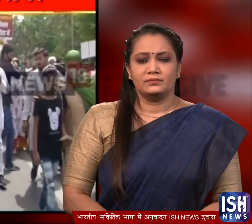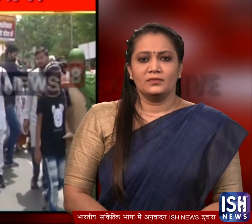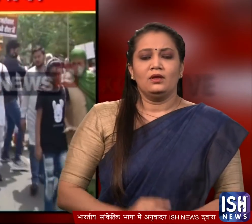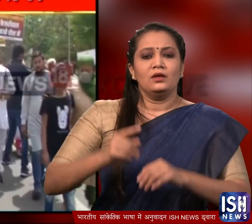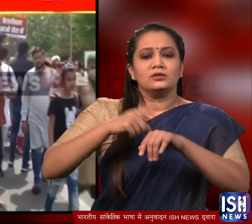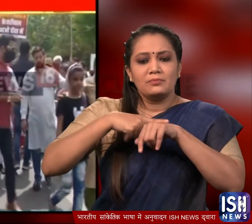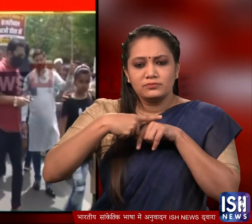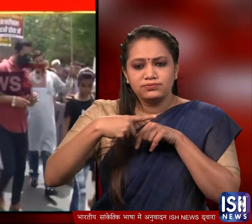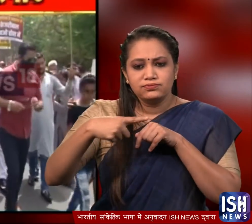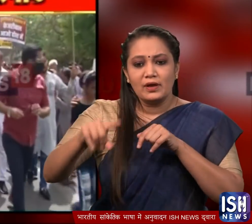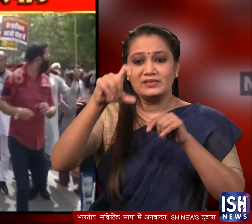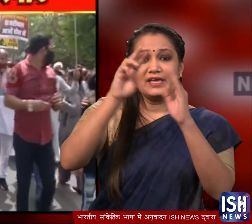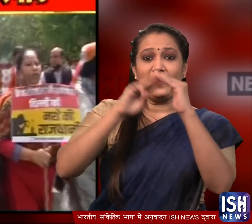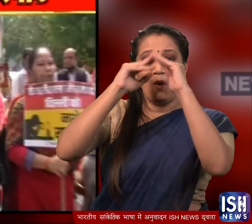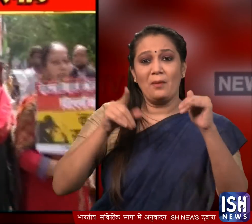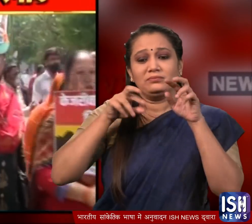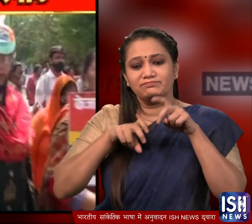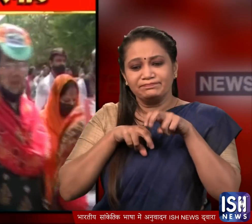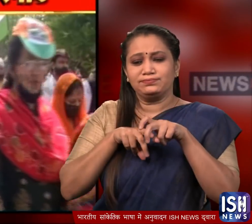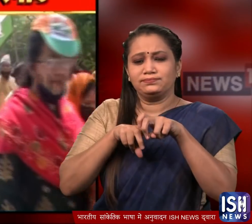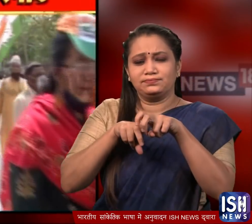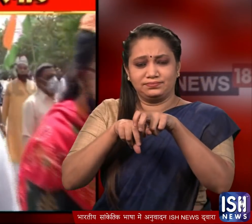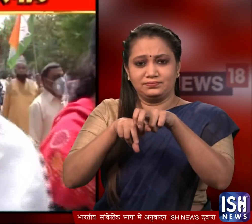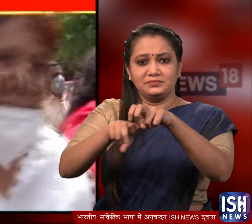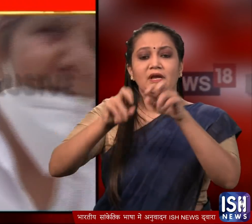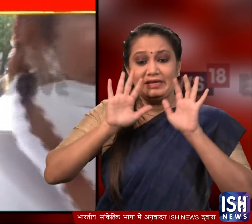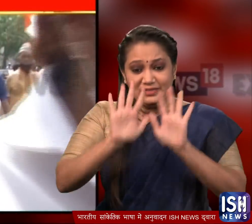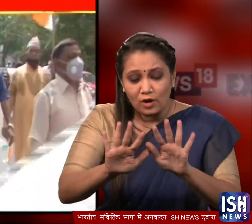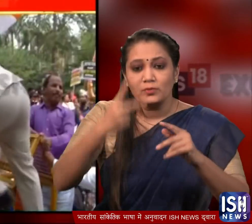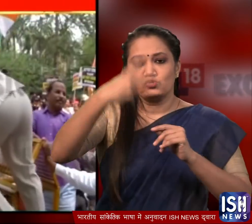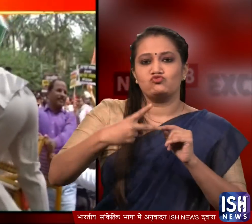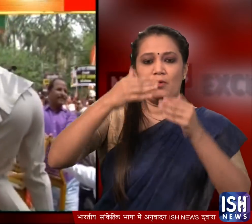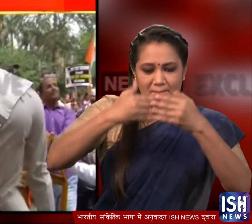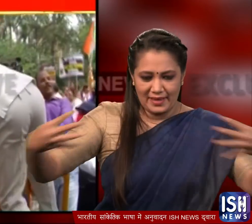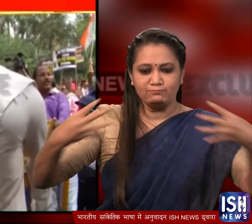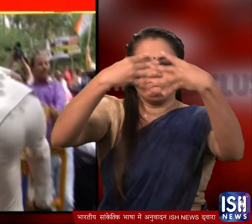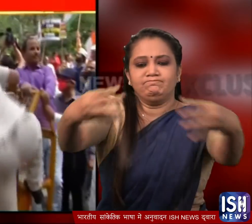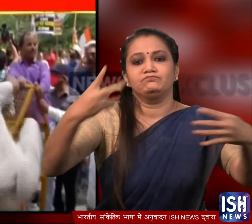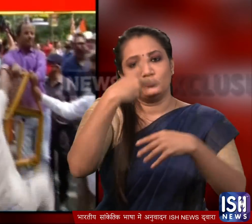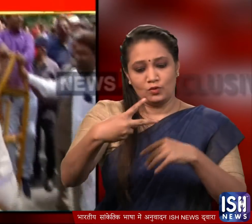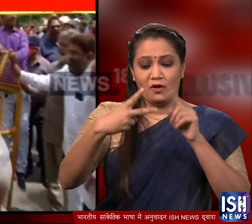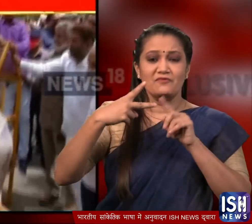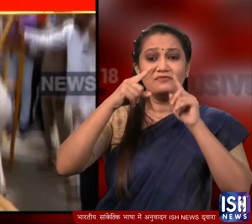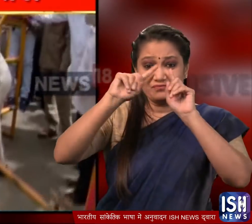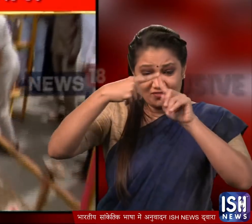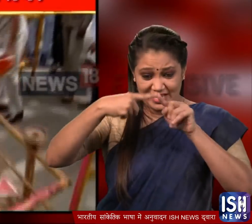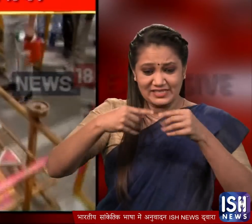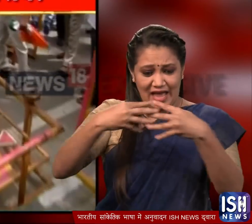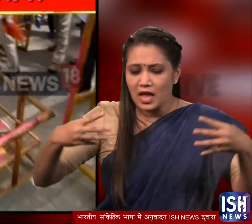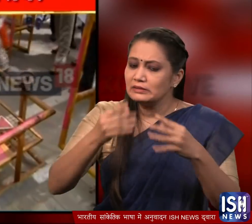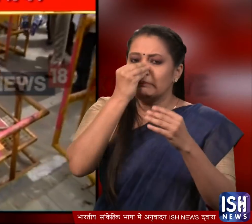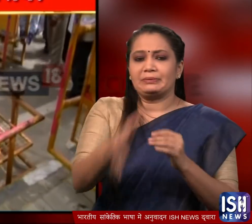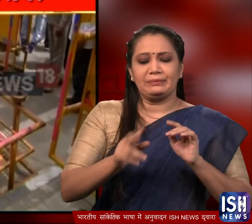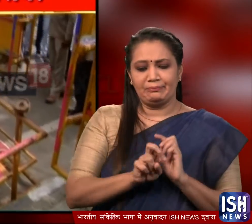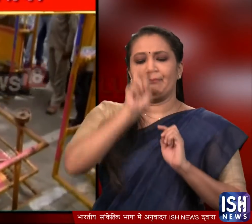कुछ देर बाद सभी प्रदर्शनकारी सीएम आवास का घेराव करने के लिए आगे बढ़े, जिन्हें रोकने के लिए 2 जगह बैरिकेडिंग की गई थी। पहली बैरिकेडिंग को